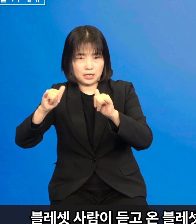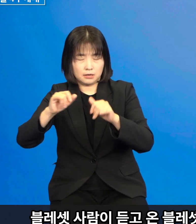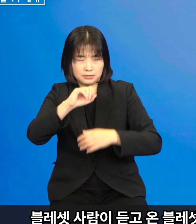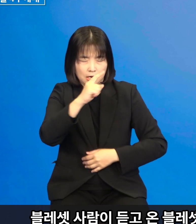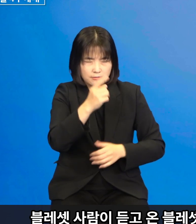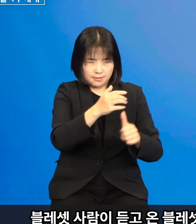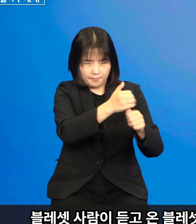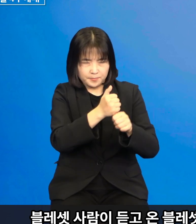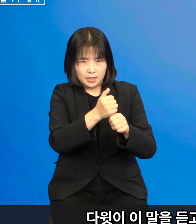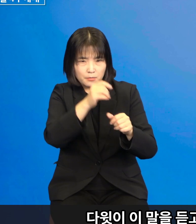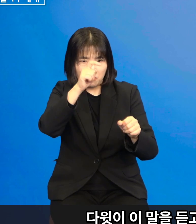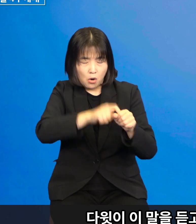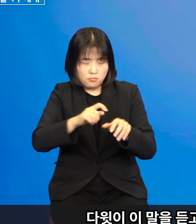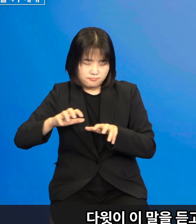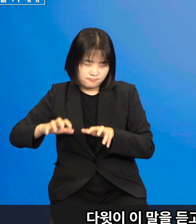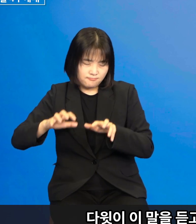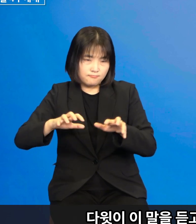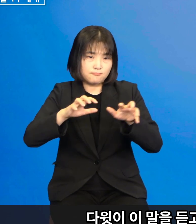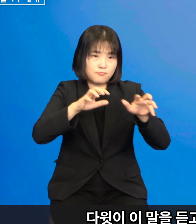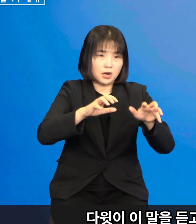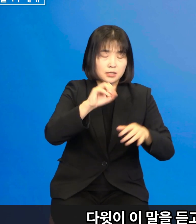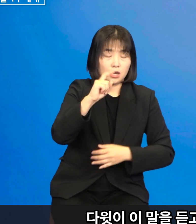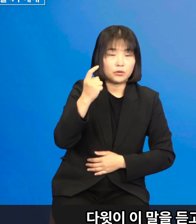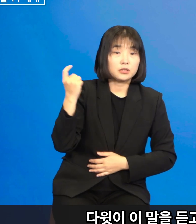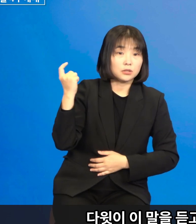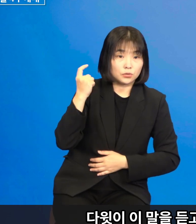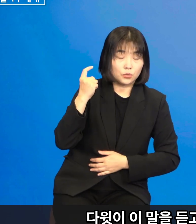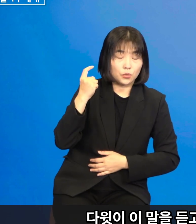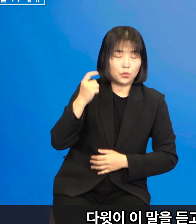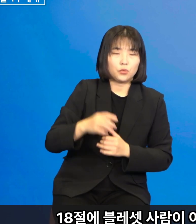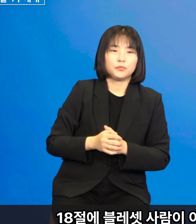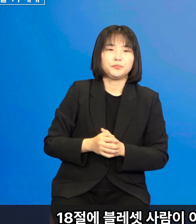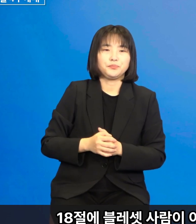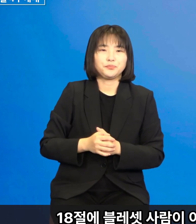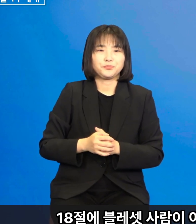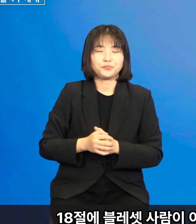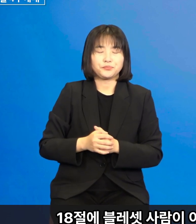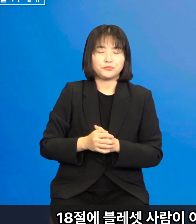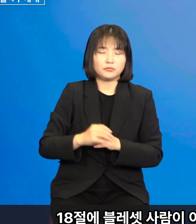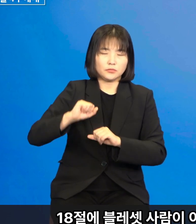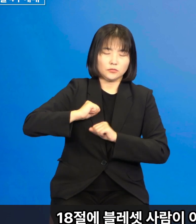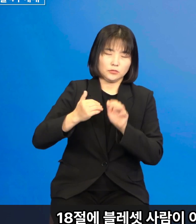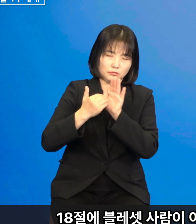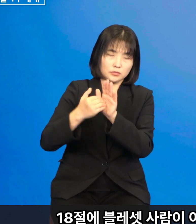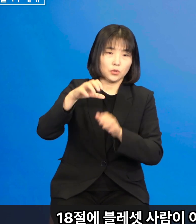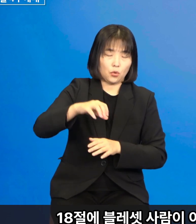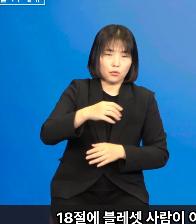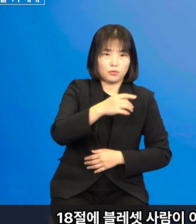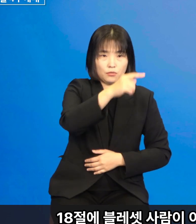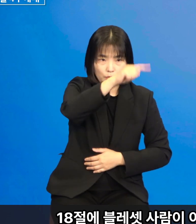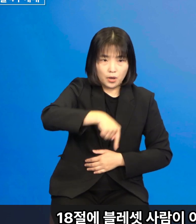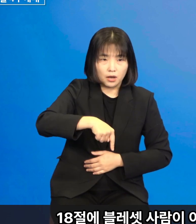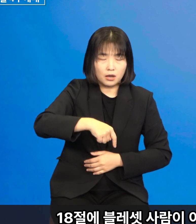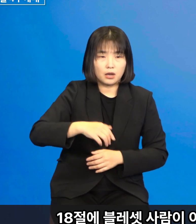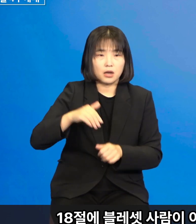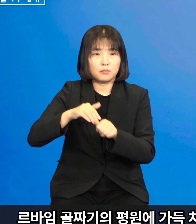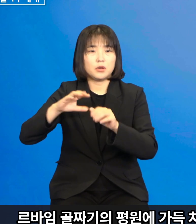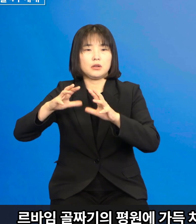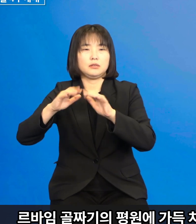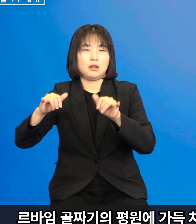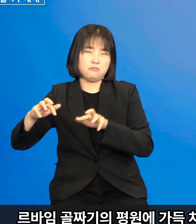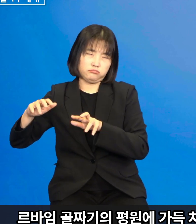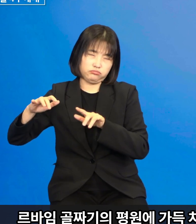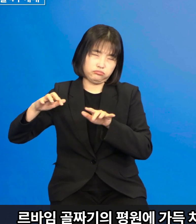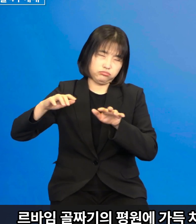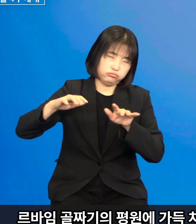잡으려고 올라왔다. 다윗이 이 말을 듣고 요새로 내려갔다는 거죠. 18절에 블레셋 사람이 이미 몰려와서 얼마나 많이 왔냐,